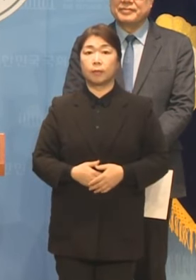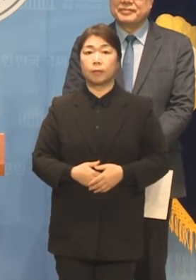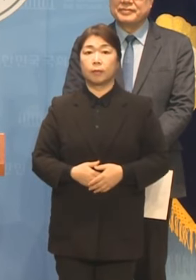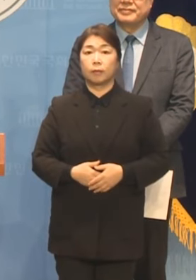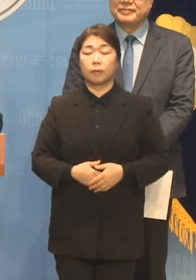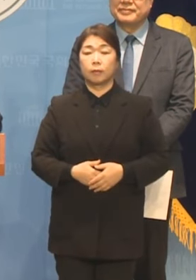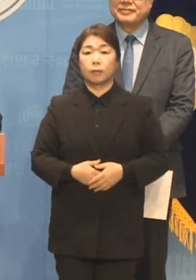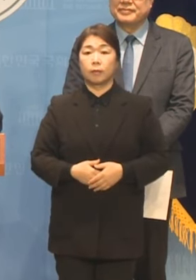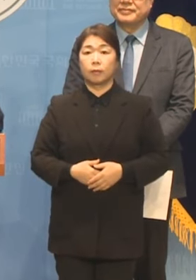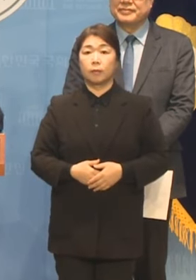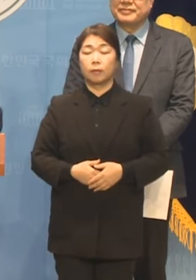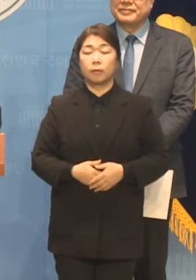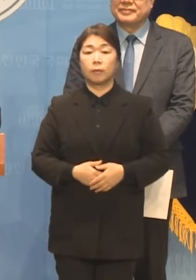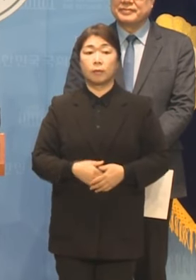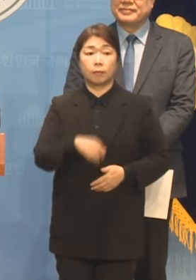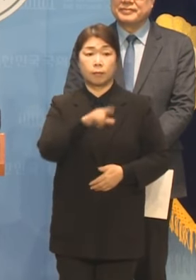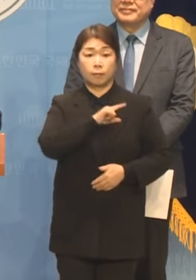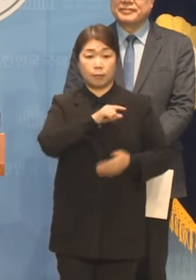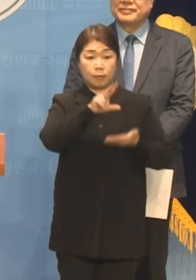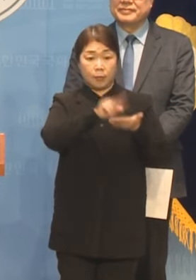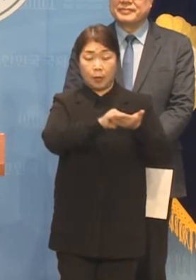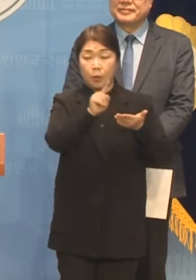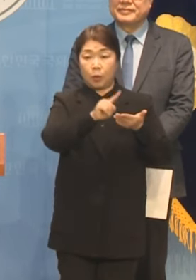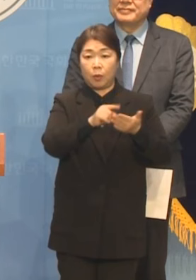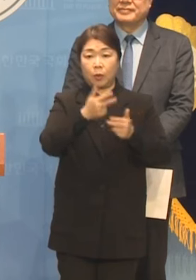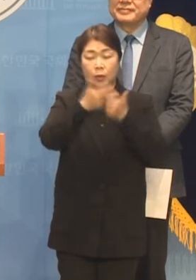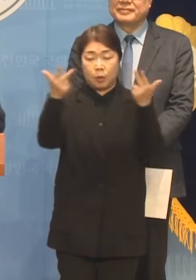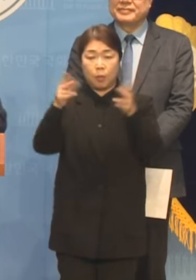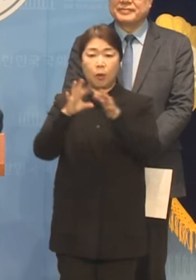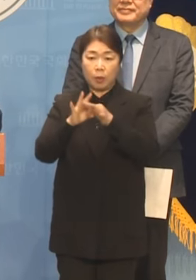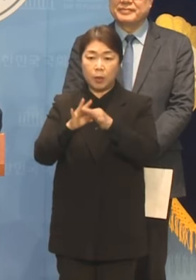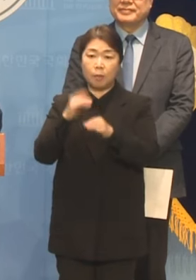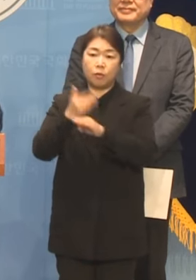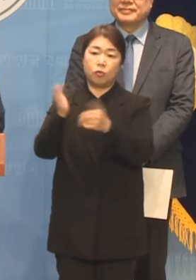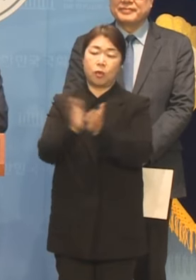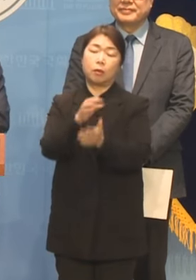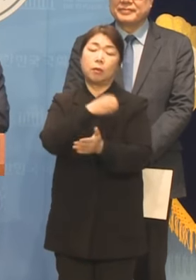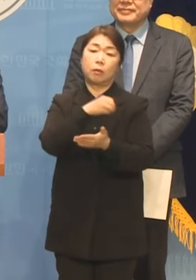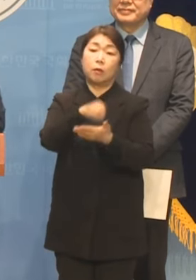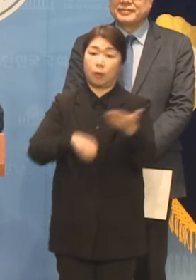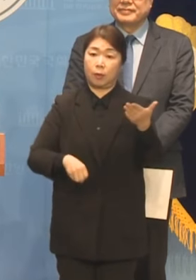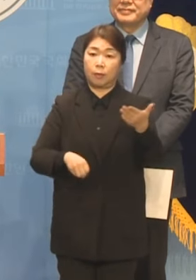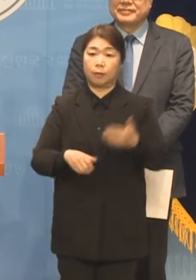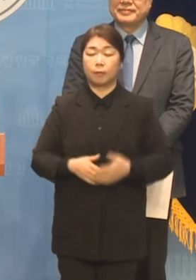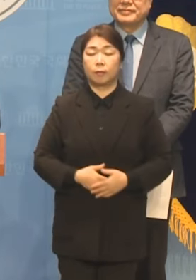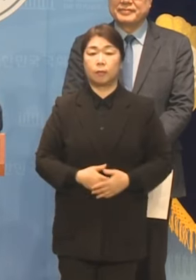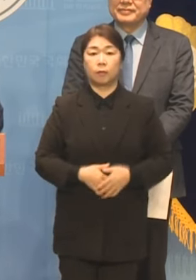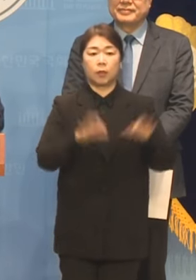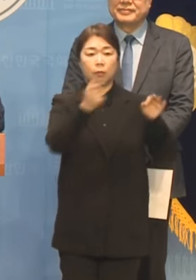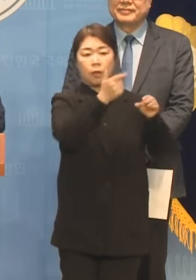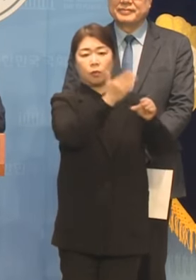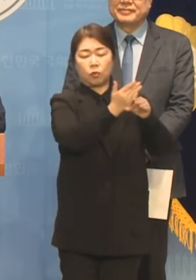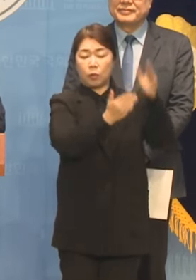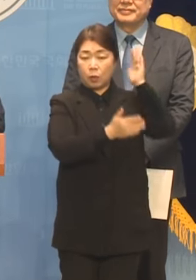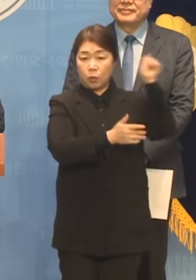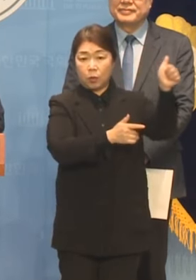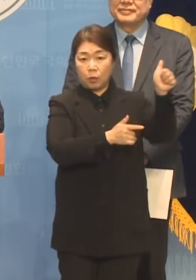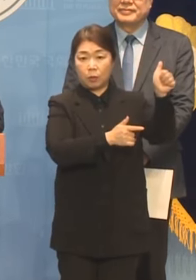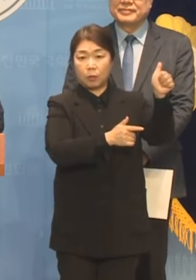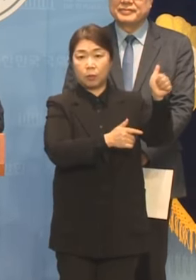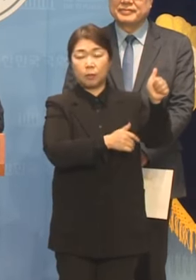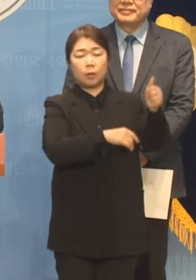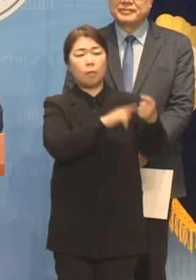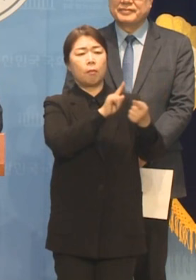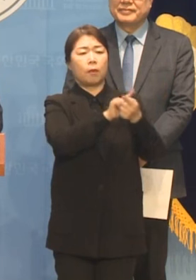하겠습니다 제목은 이재명의 민주당을 떠나며 중 대통령과의 운명적